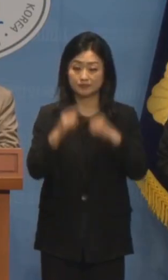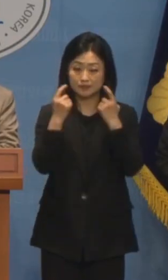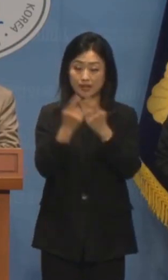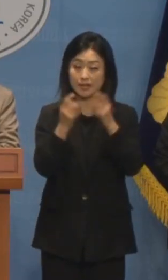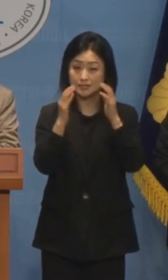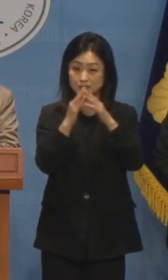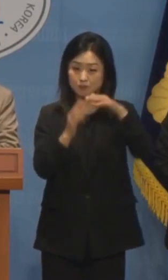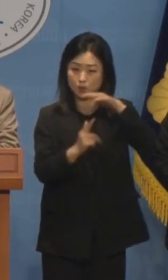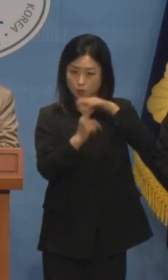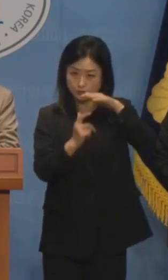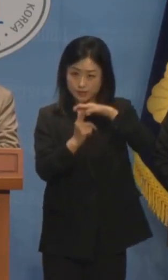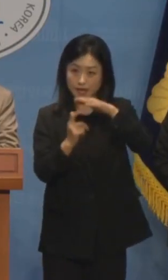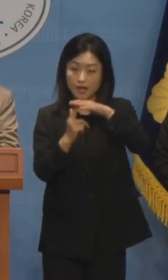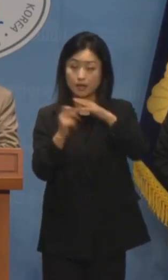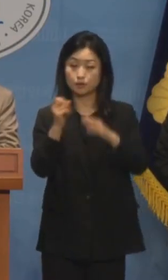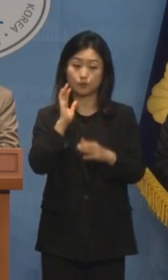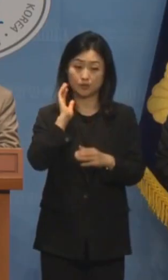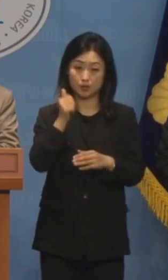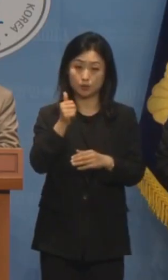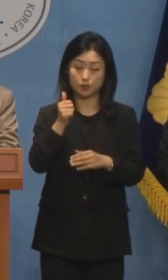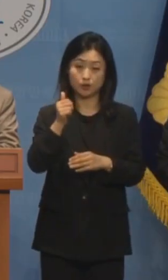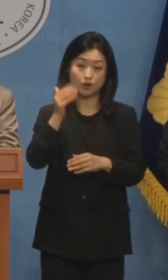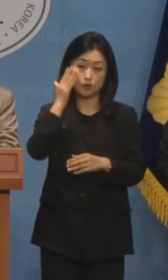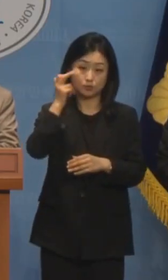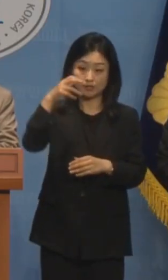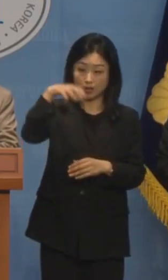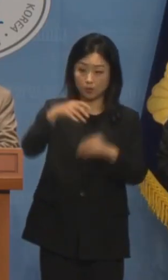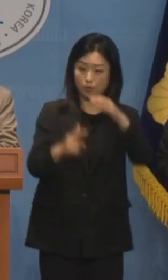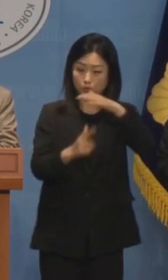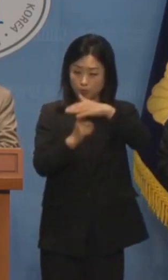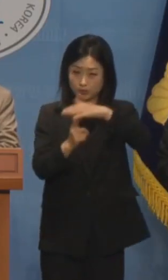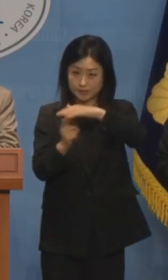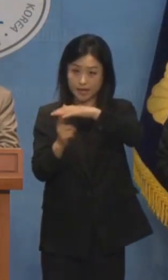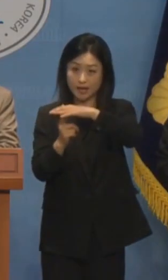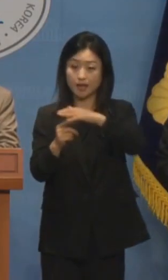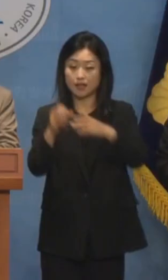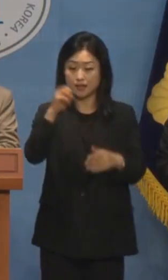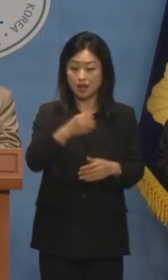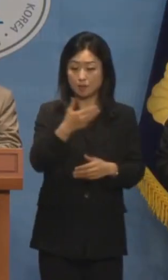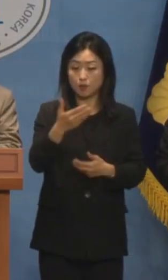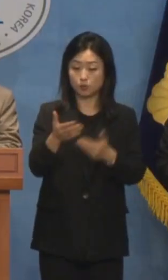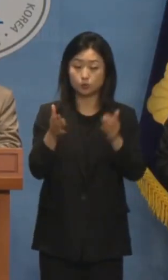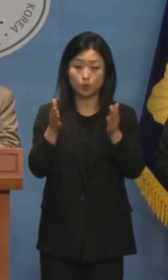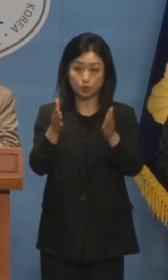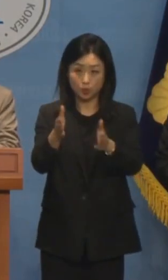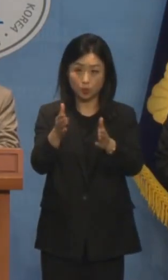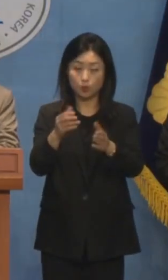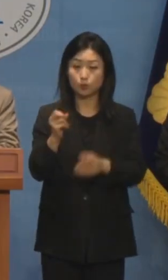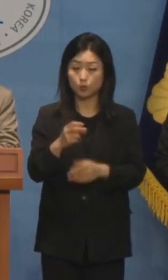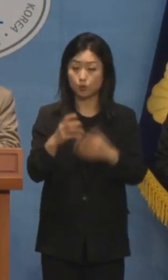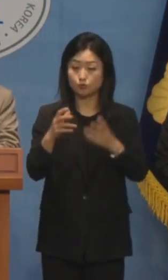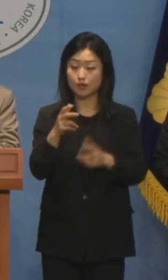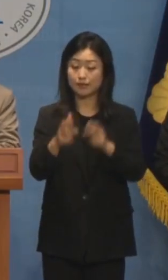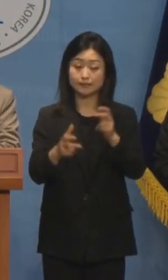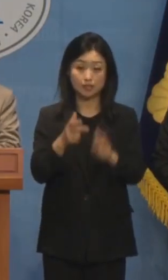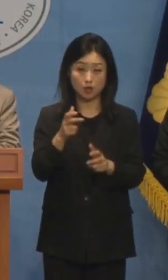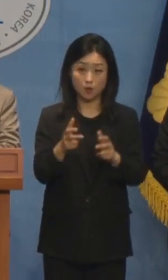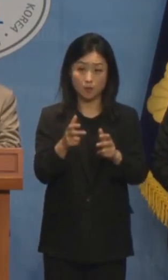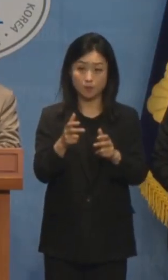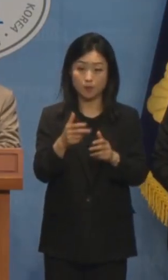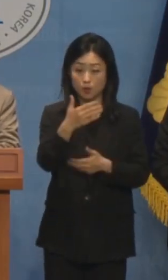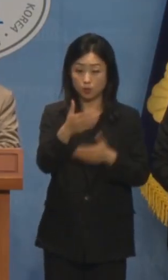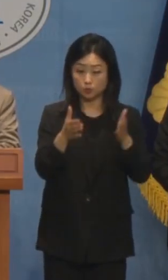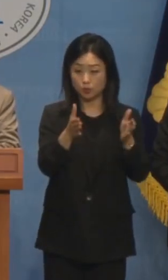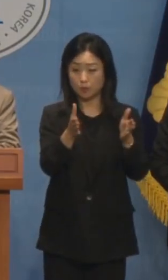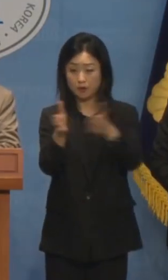관저공사와 대통령 청사 공사, 또 양평 고속도로, 국가기관산업인